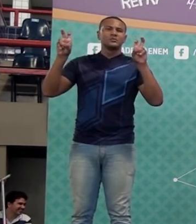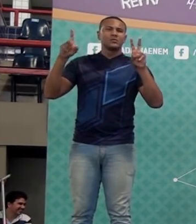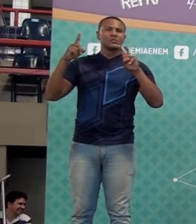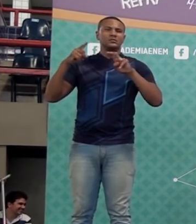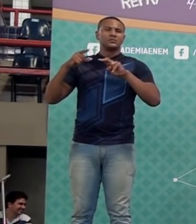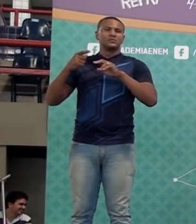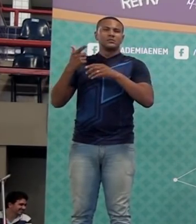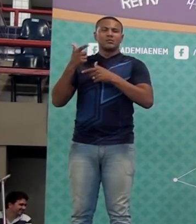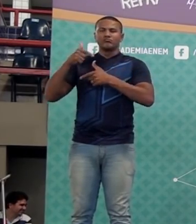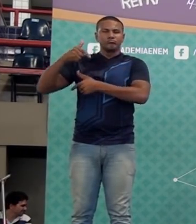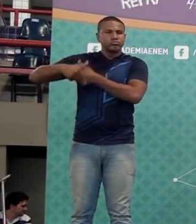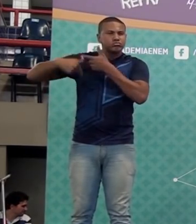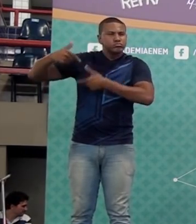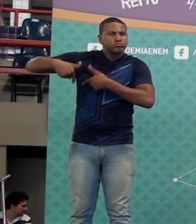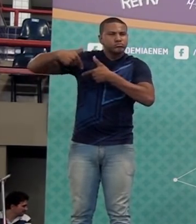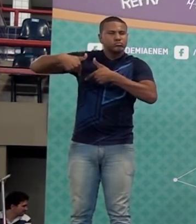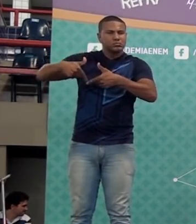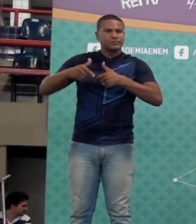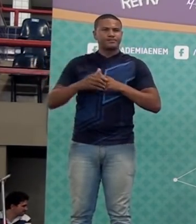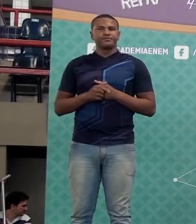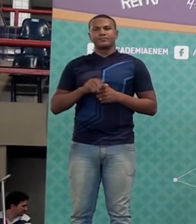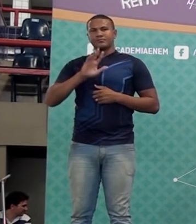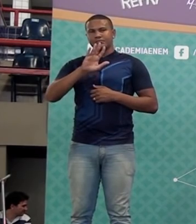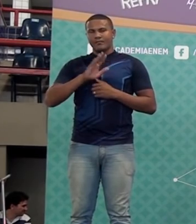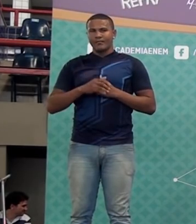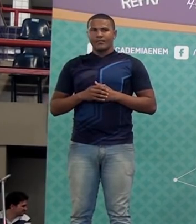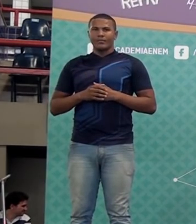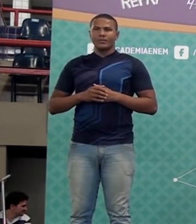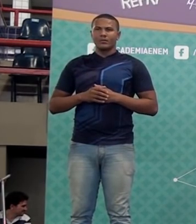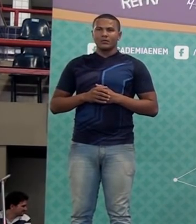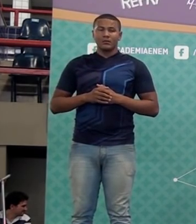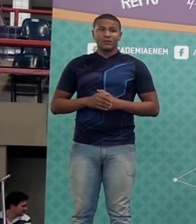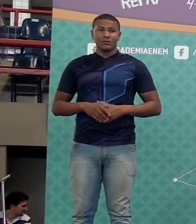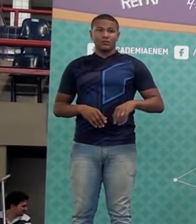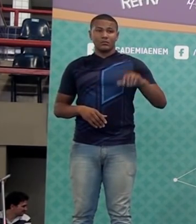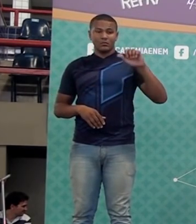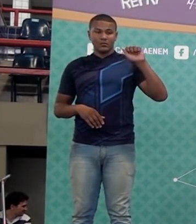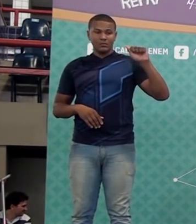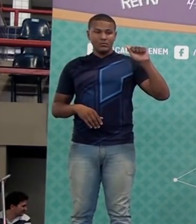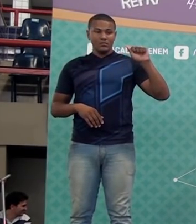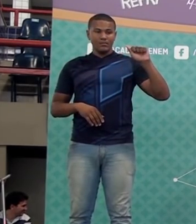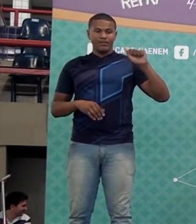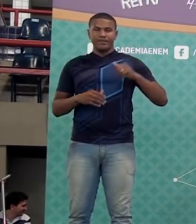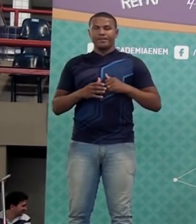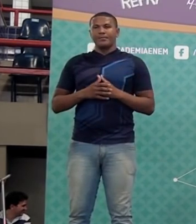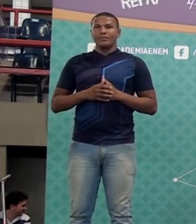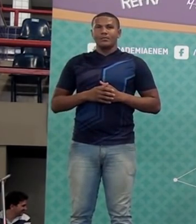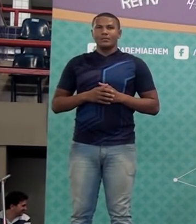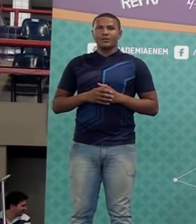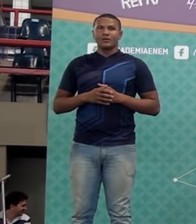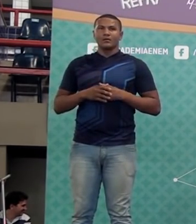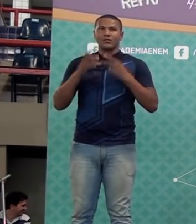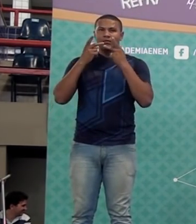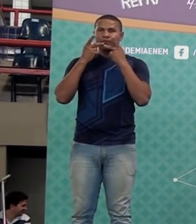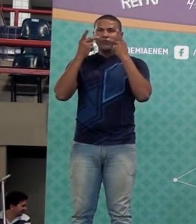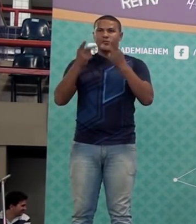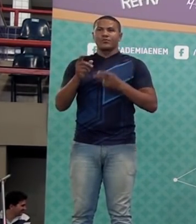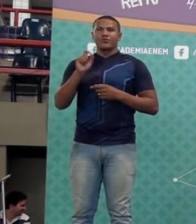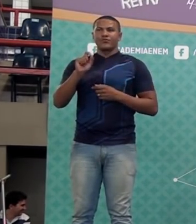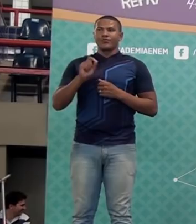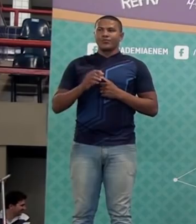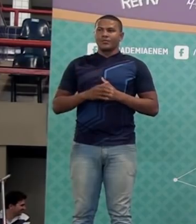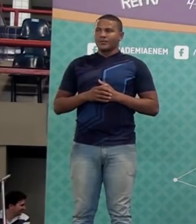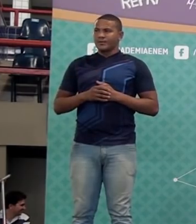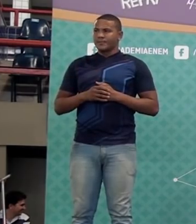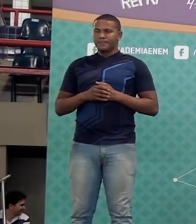revolucionárias. Eu vou item por item, tá bom? Item A diz assim, é para marcar um único item correto. Vamos